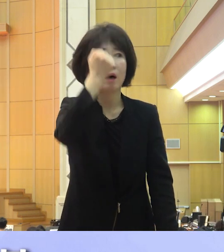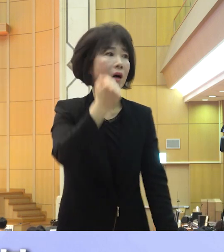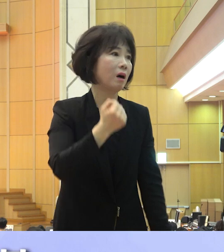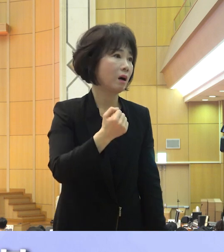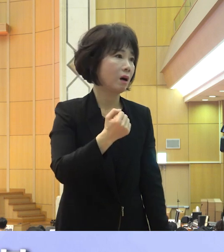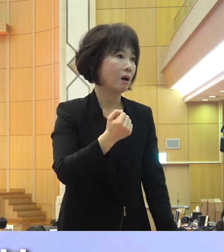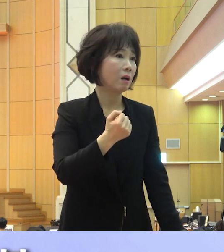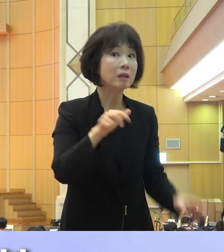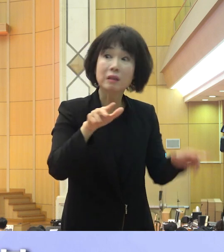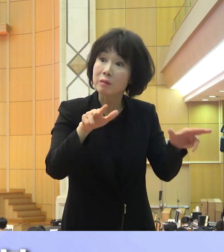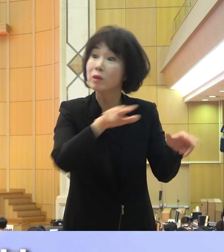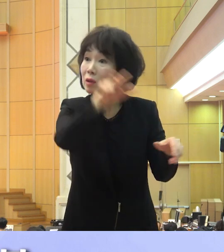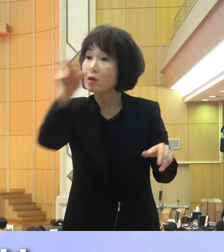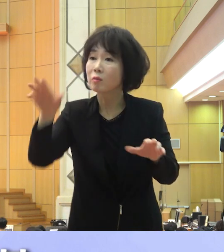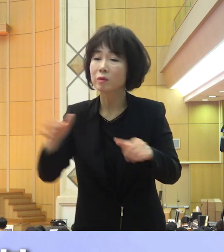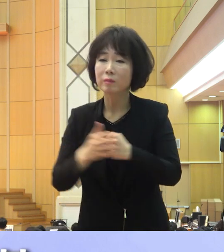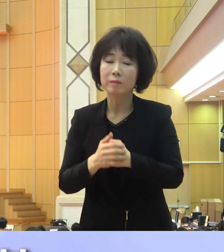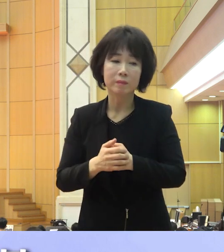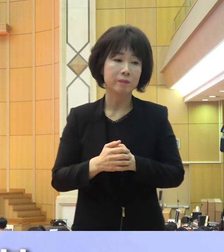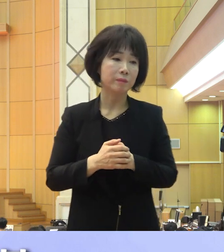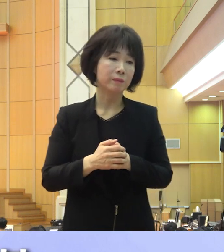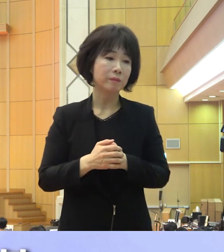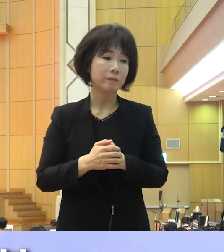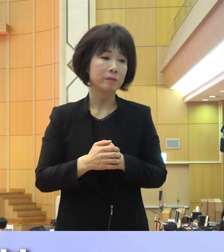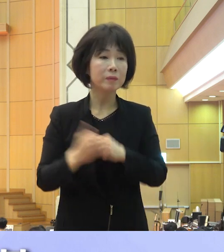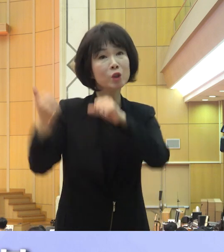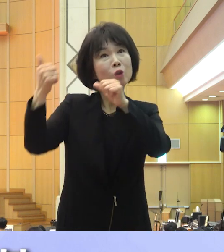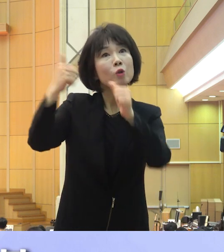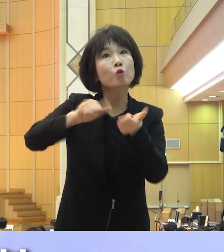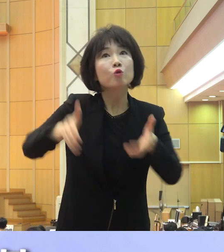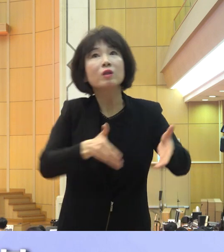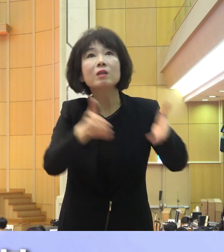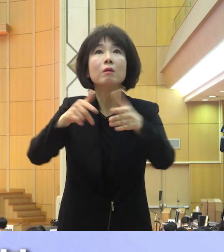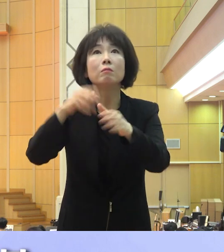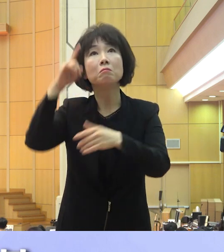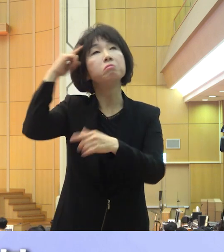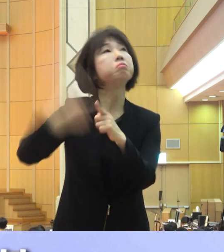살다가 죽을 수밖에 없는 그 길만 걸어가고 있어요.